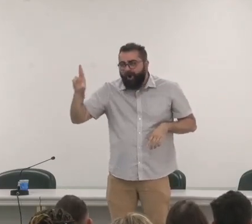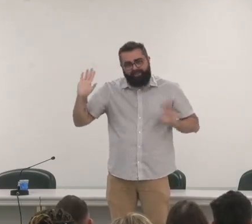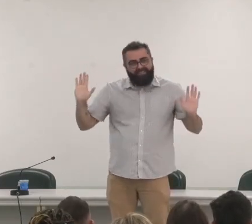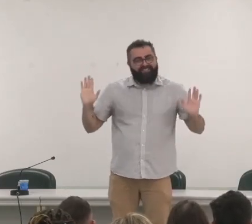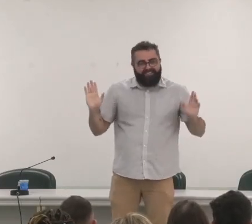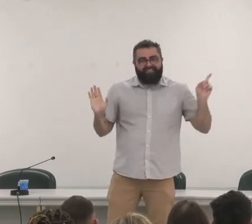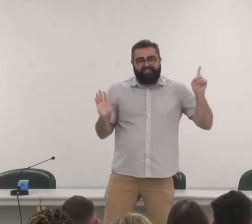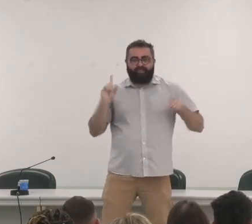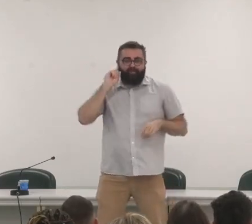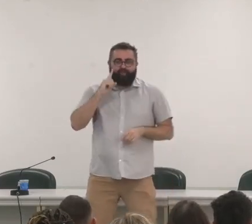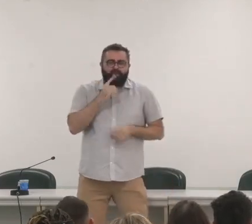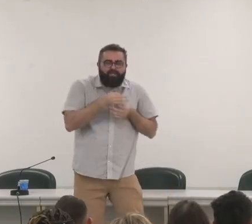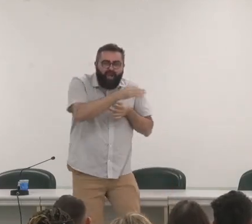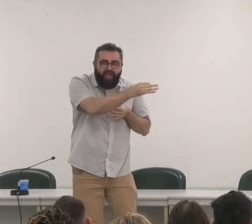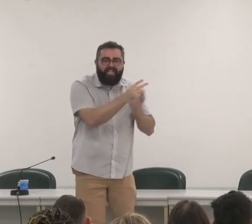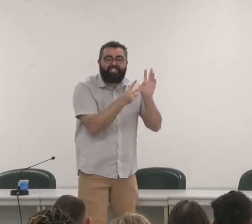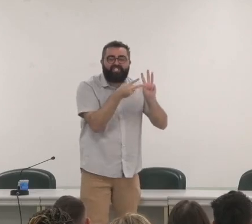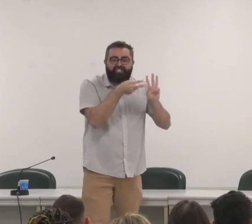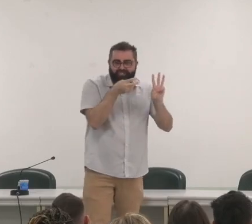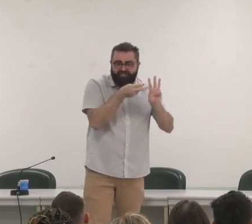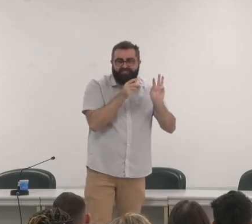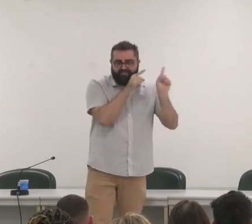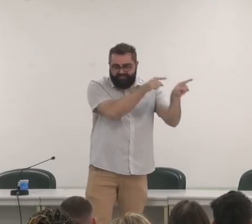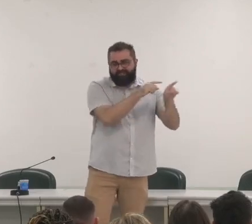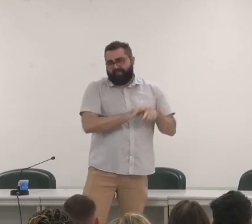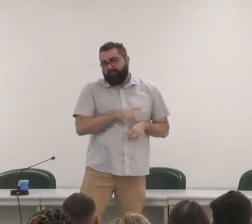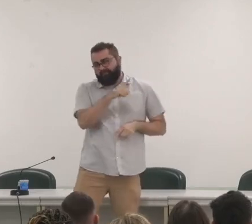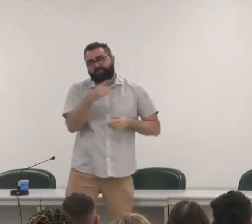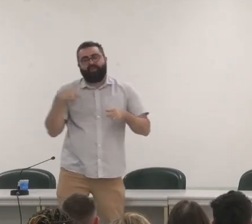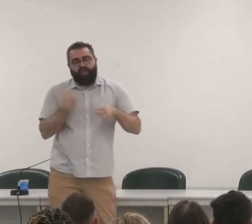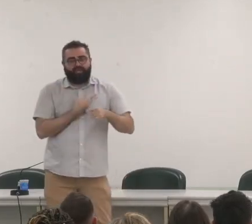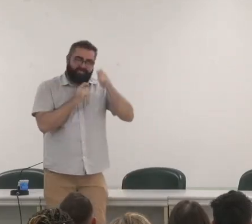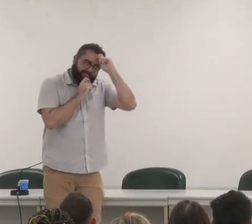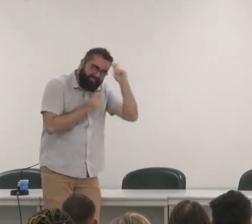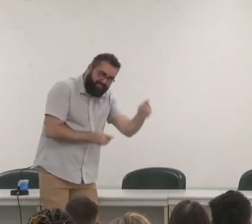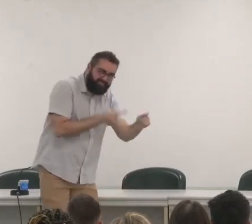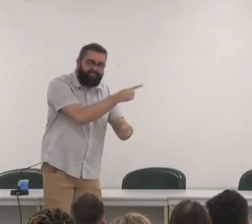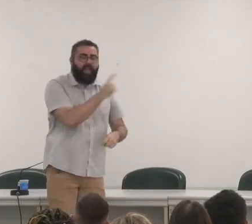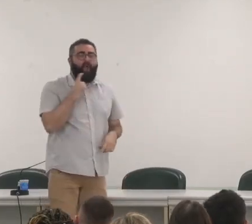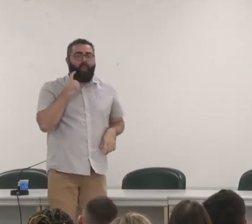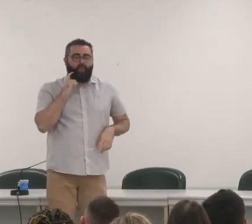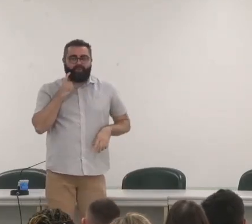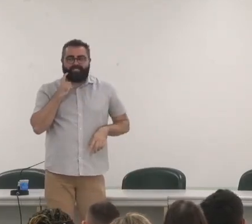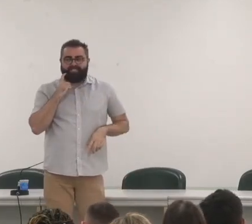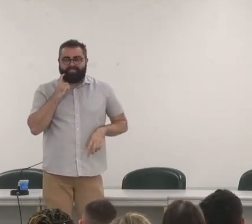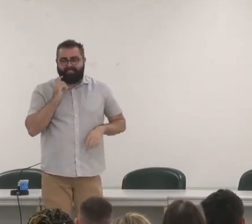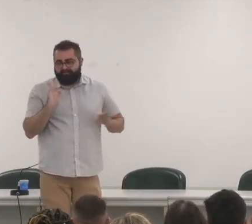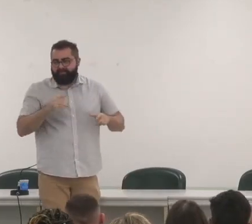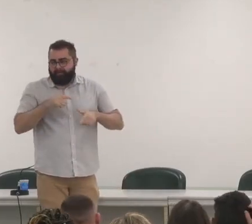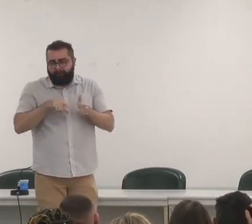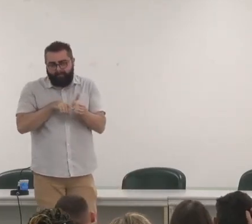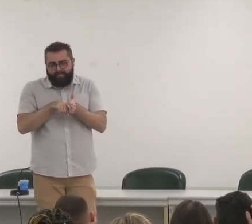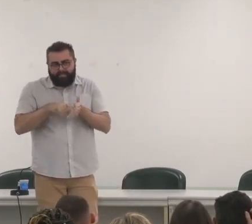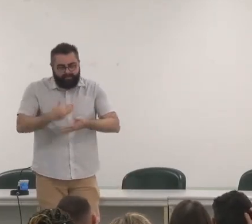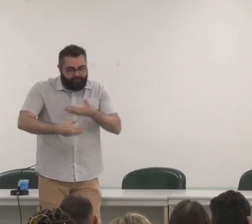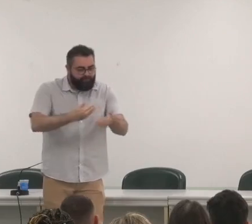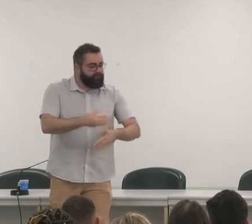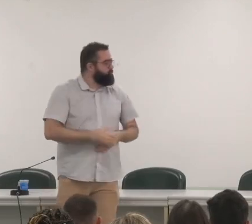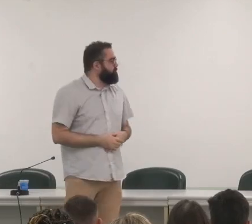comunidade de pessoas surdas da etnia Urubu-Capor que tinham uma língua de sinais emergente, língua de sinais própria dessa